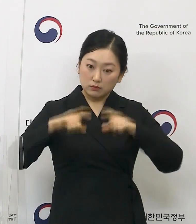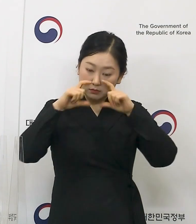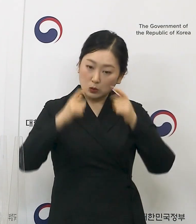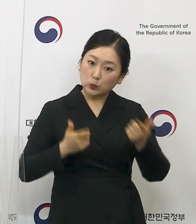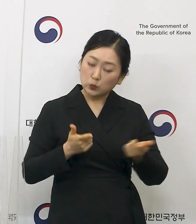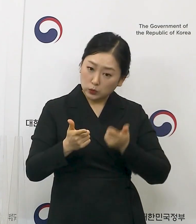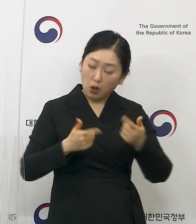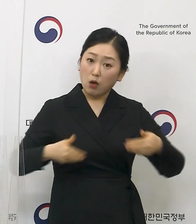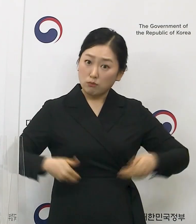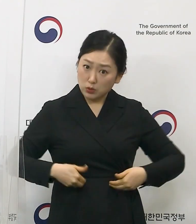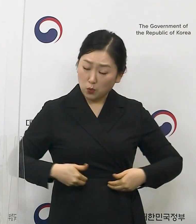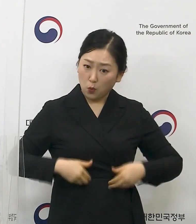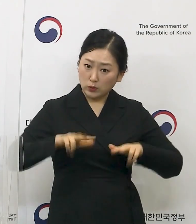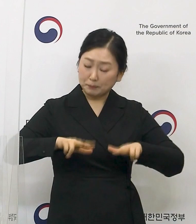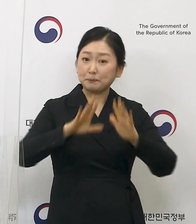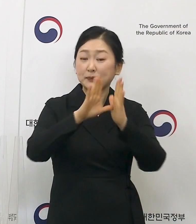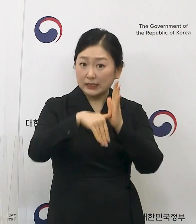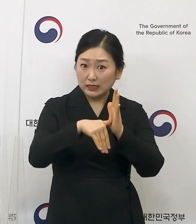것도 맞습니다.